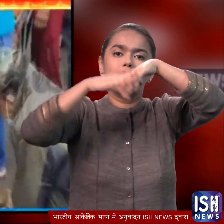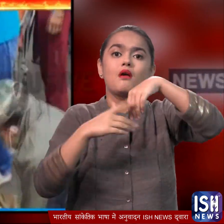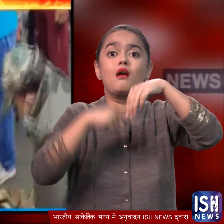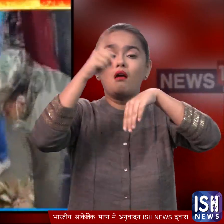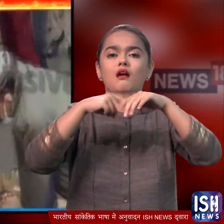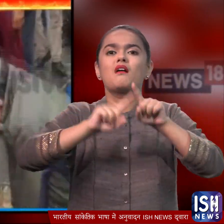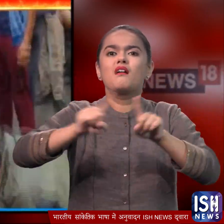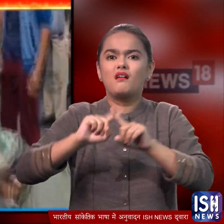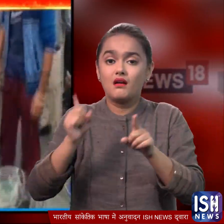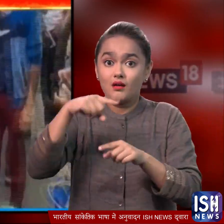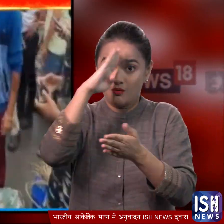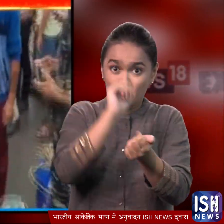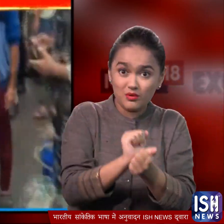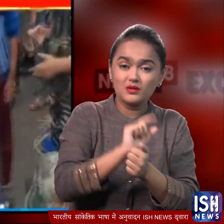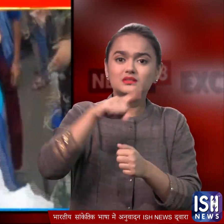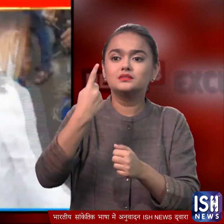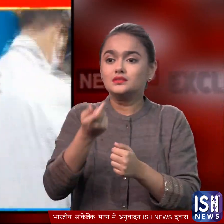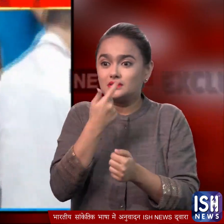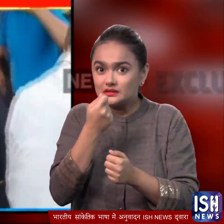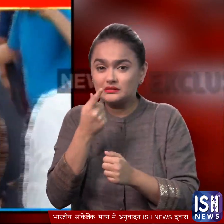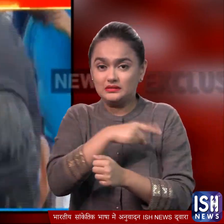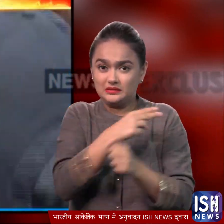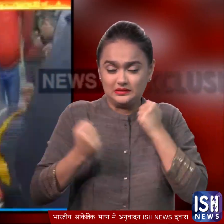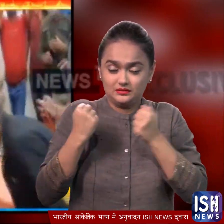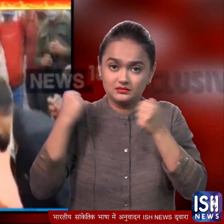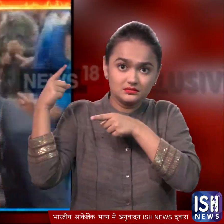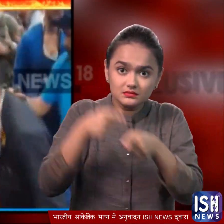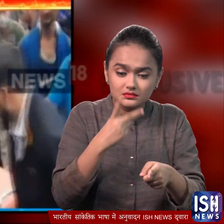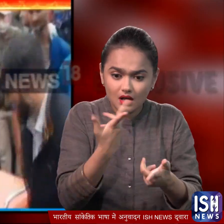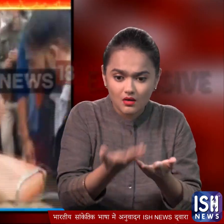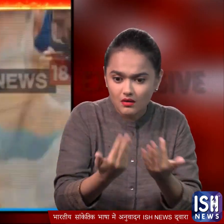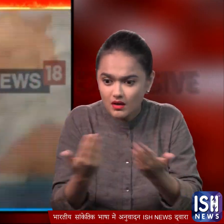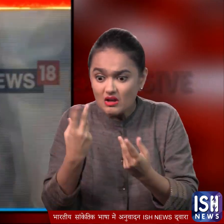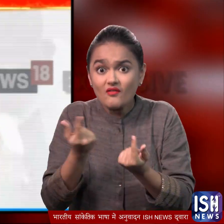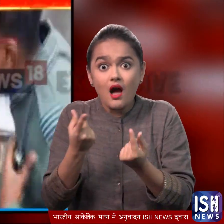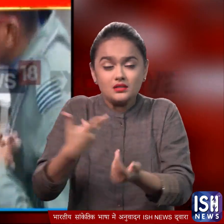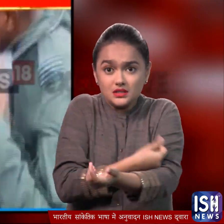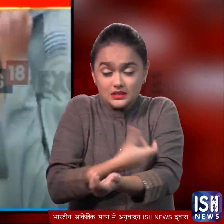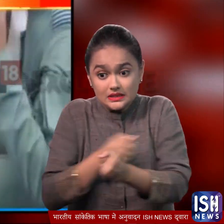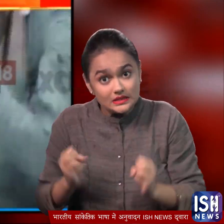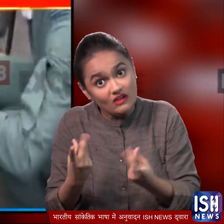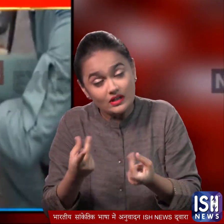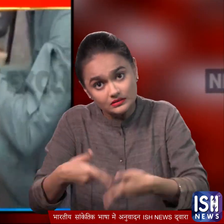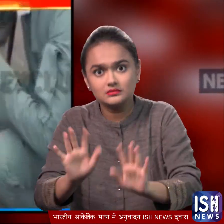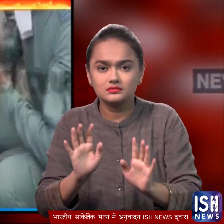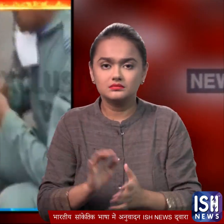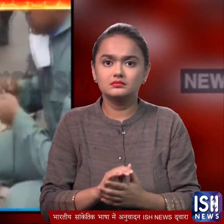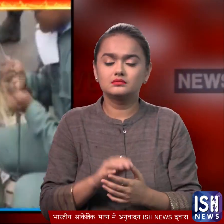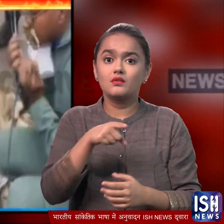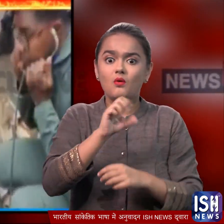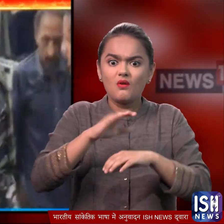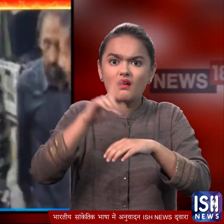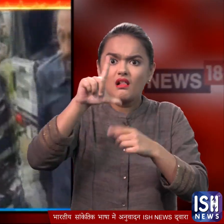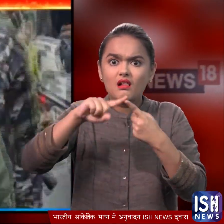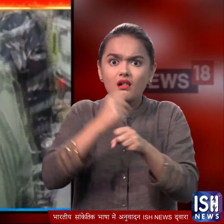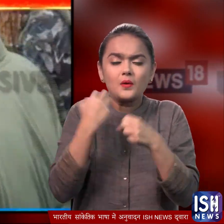की जानकारी मिलने के बाद पुलिस और सेना की मेडिकल टीम वहां पहुंची और बेसुध पायलटों का इलाज शुरू किया। अरे यार, इसके पैर ठंडे हो गए